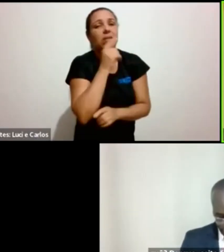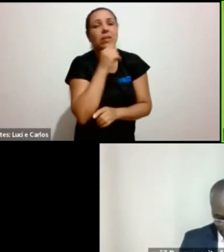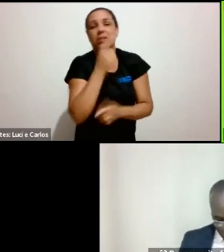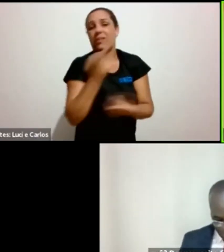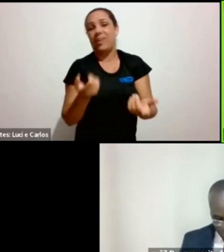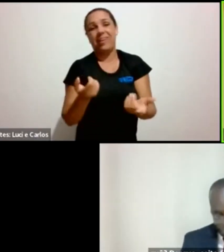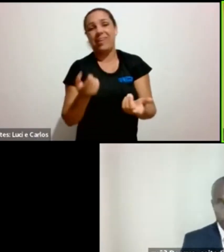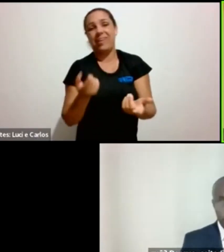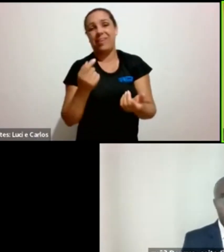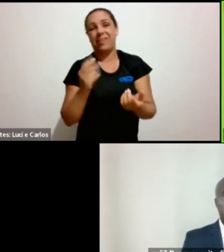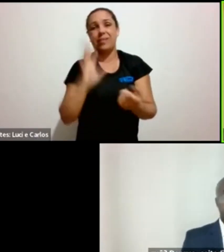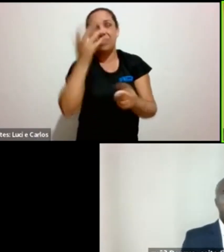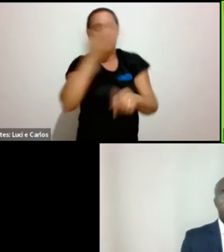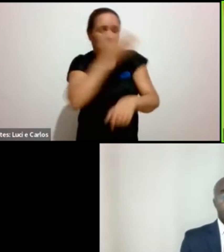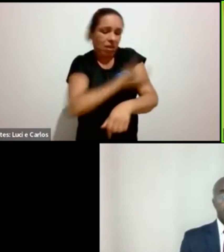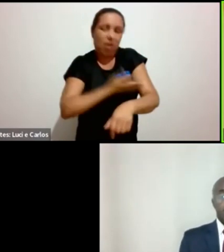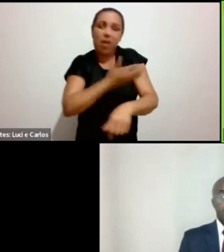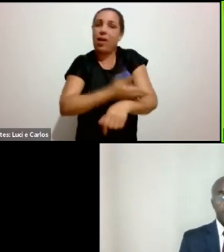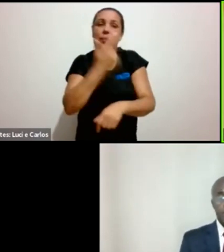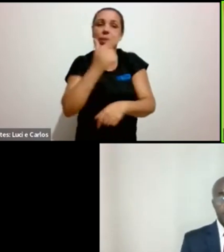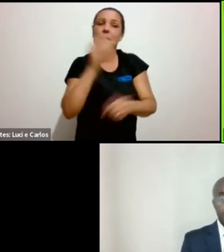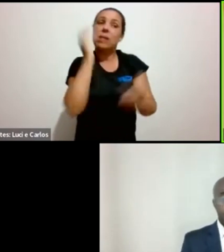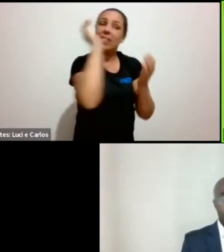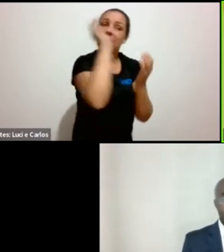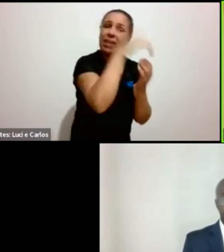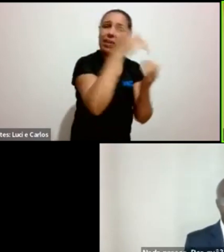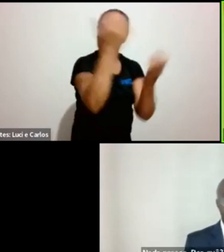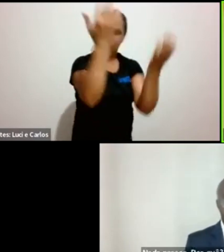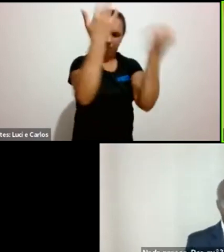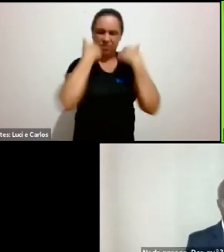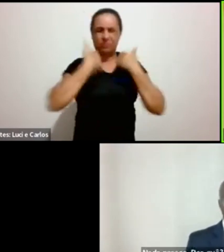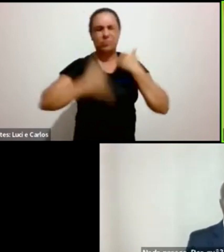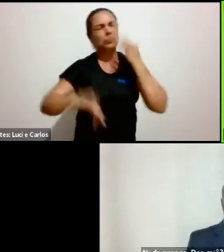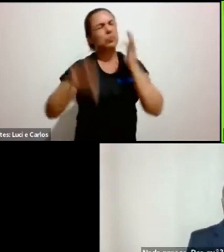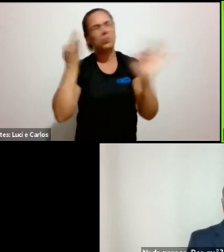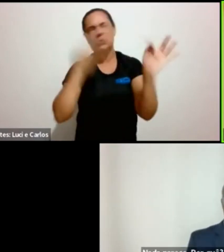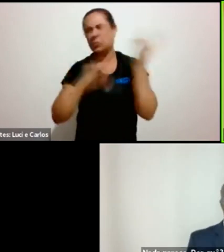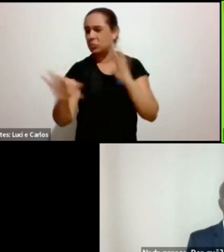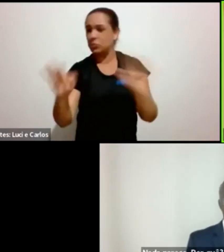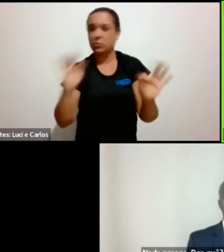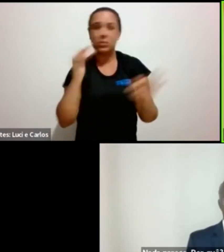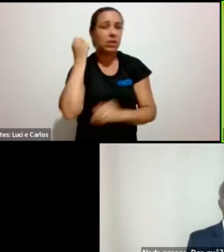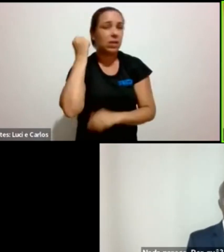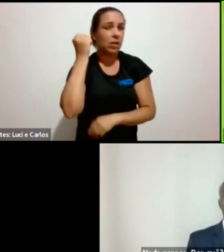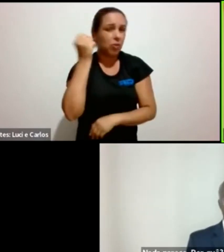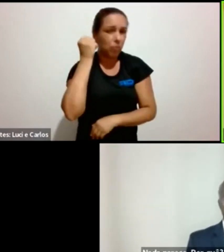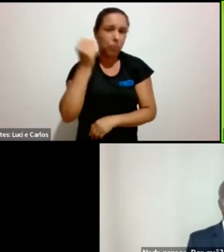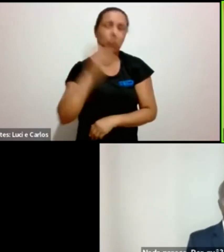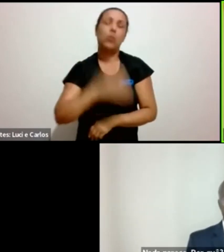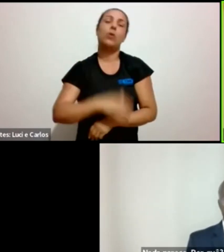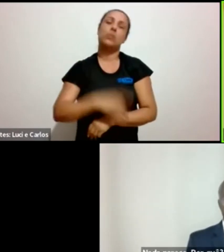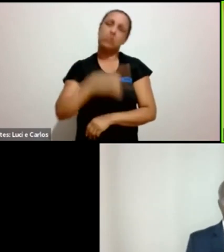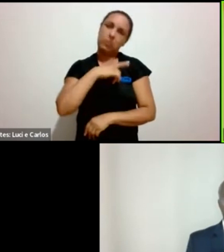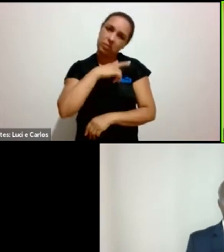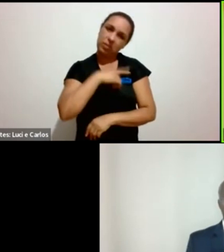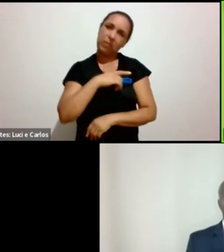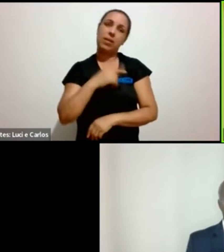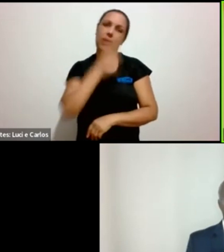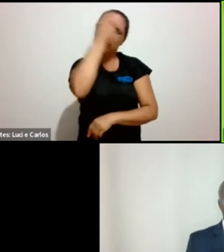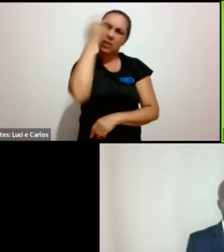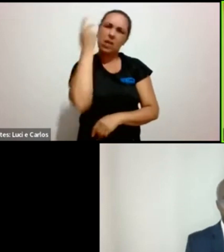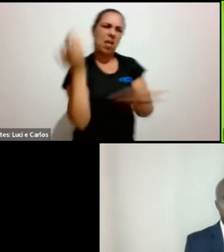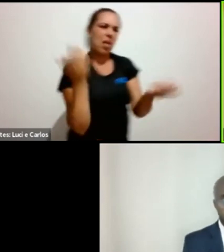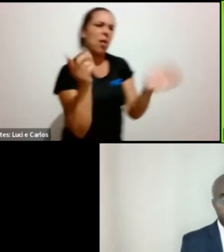lesão no corpo. Mas, conforme explicado, mesmo assim, a dor é real. E tortura muito a pessoa